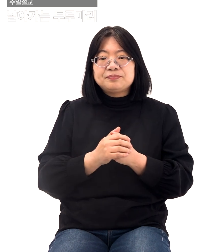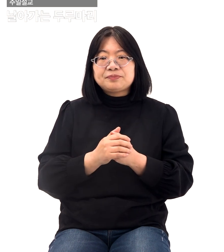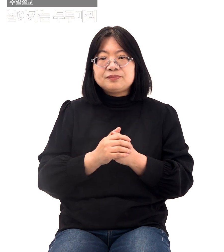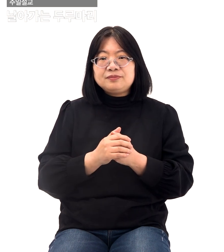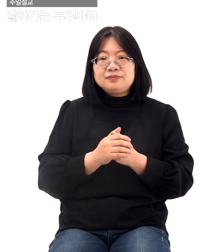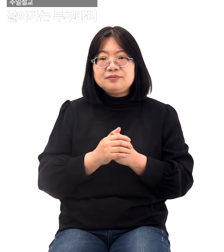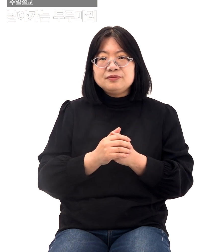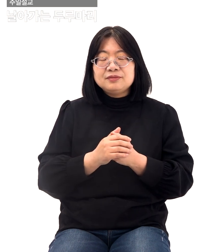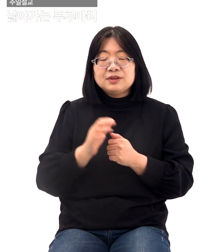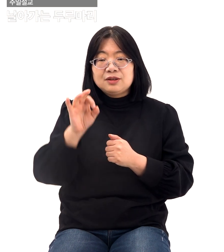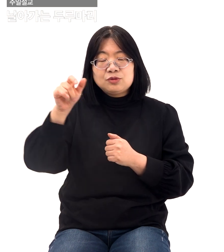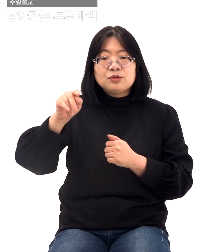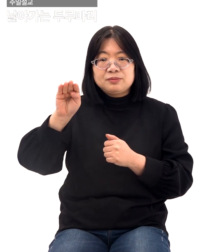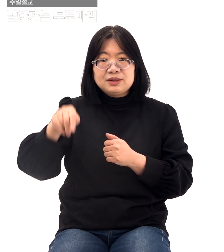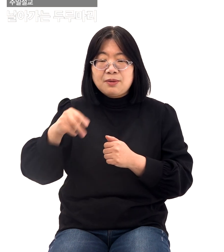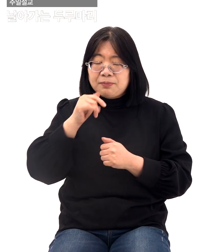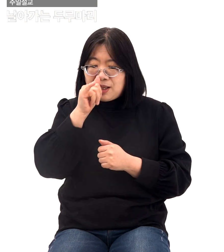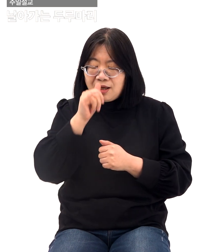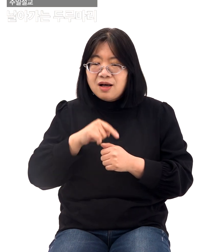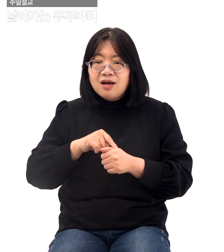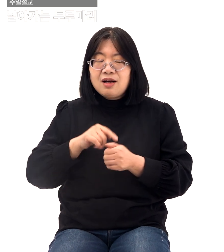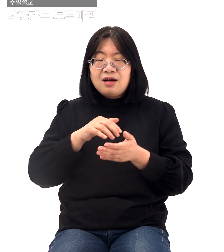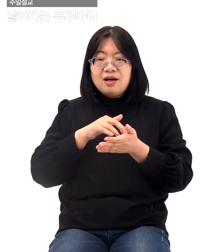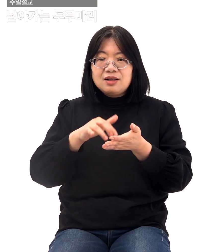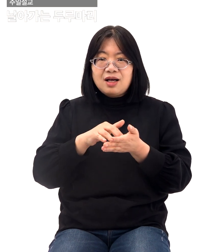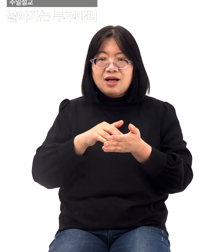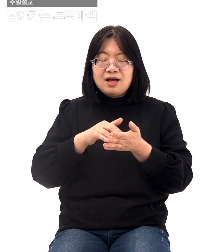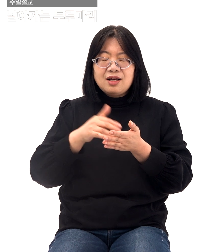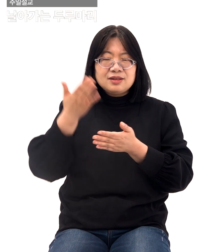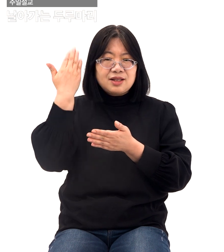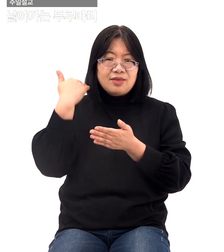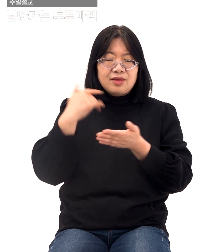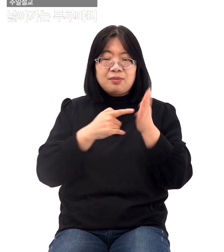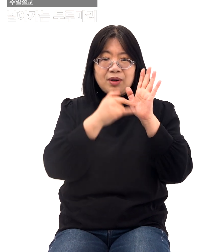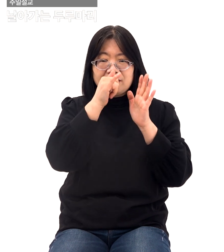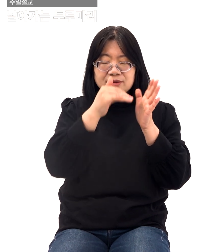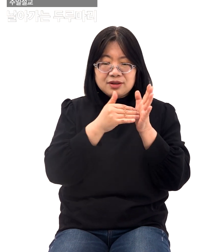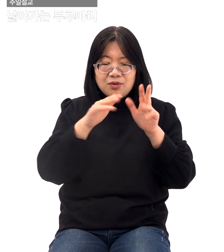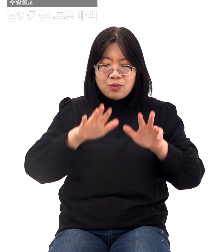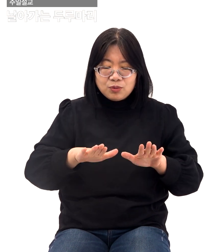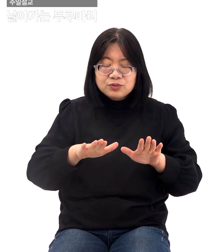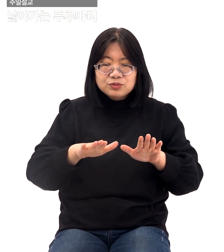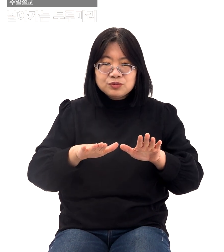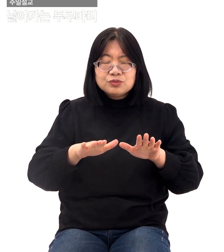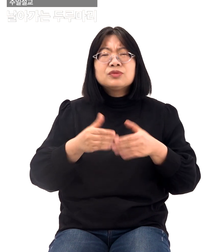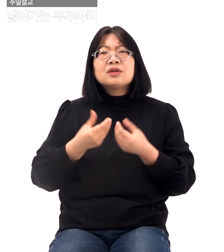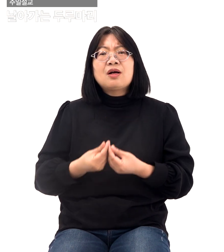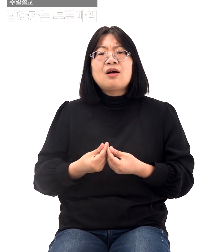수치까지 밝힙니다. 그러면 도대체 이 수치가 옛날 표현인데 오늘날로 치면